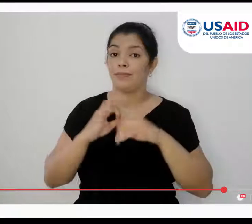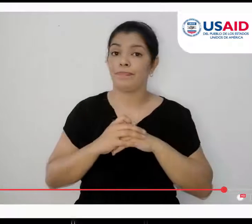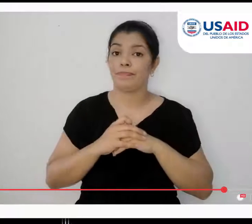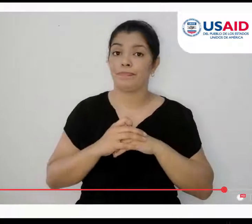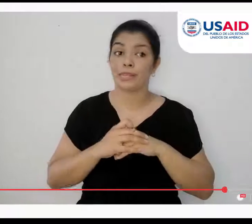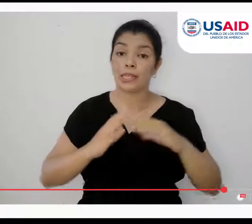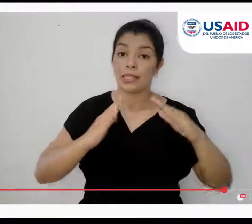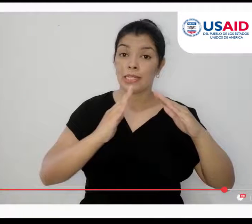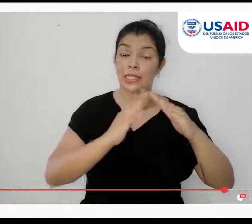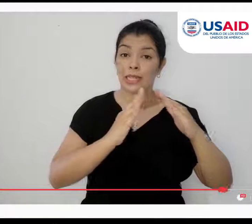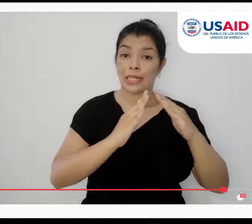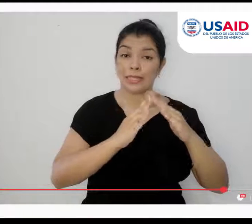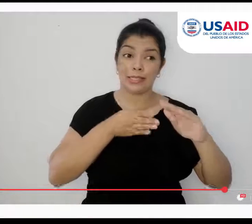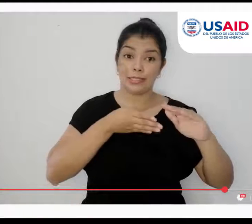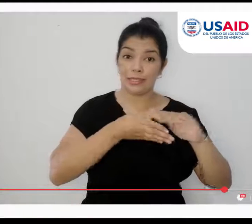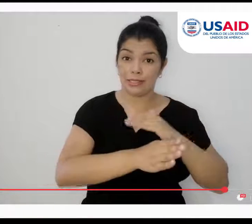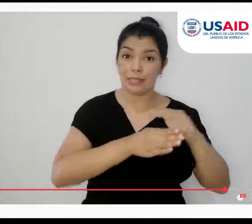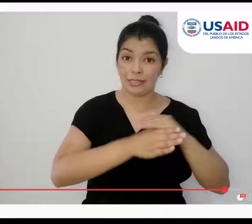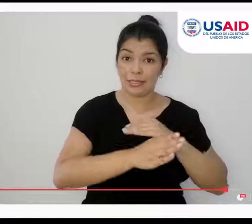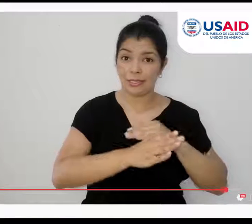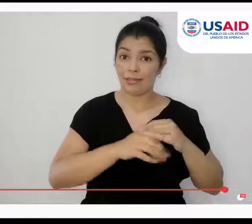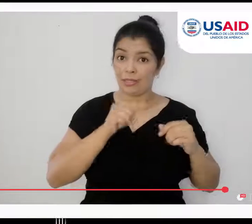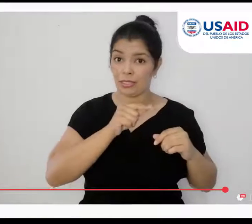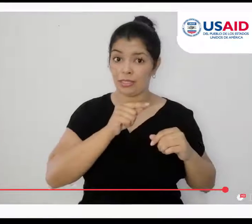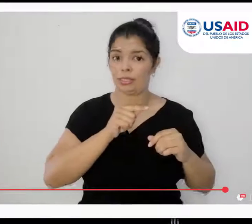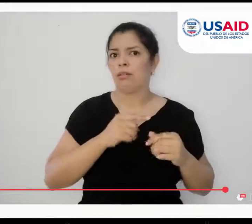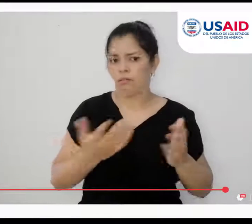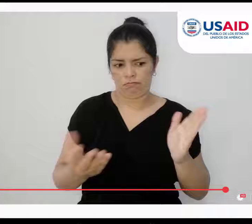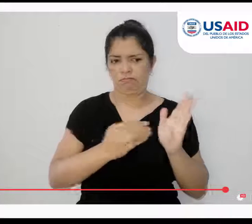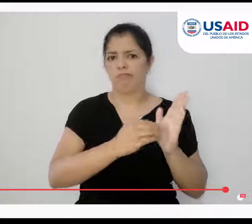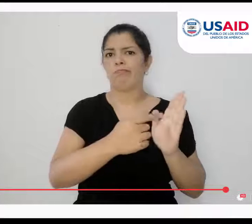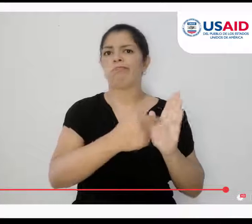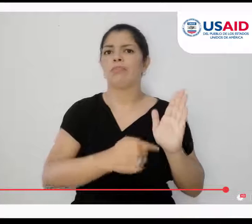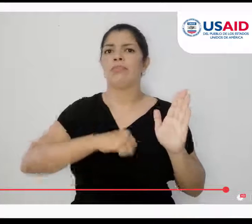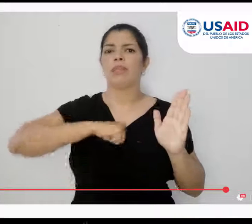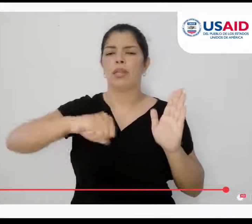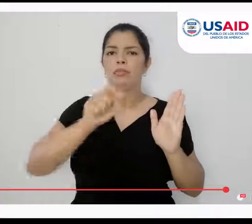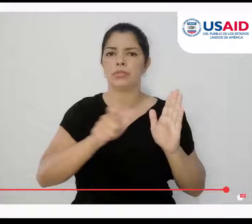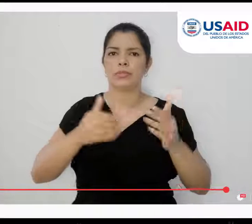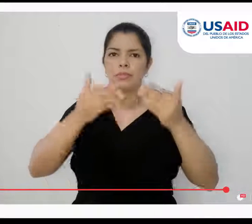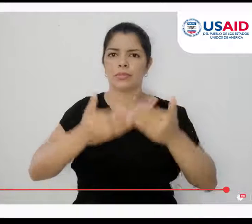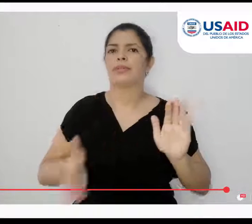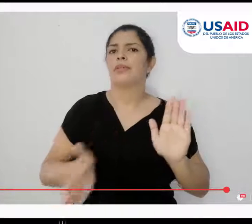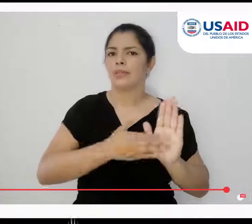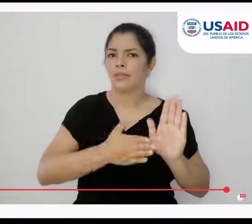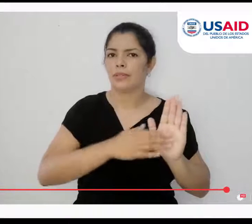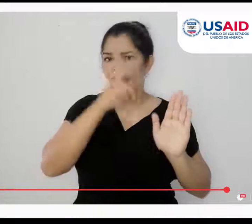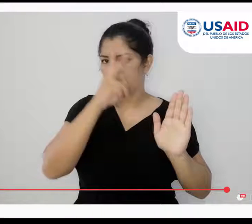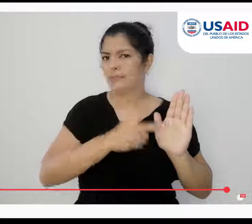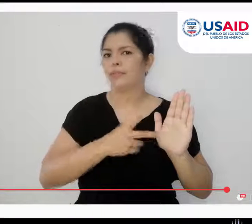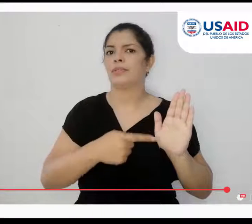el tema de la vivienda accesible es parte de la garantía de los derechos de las personas con discapacidad como